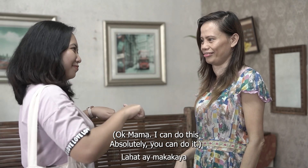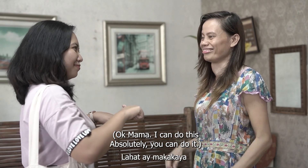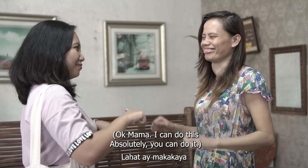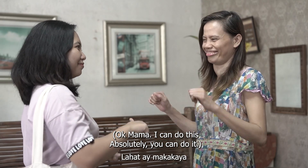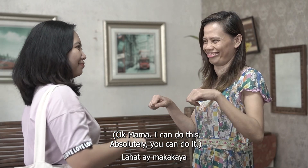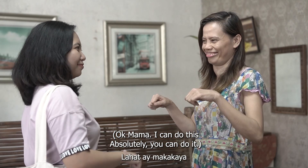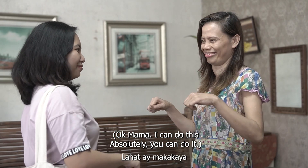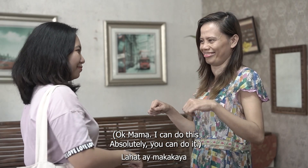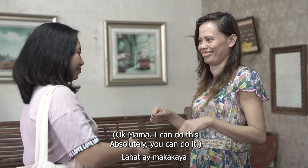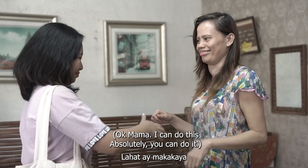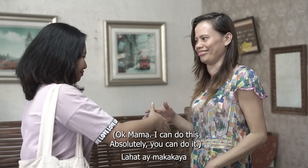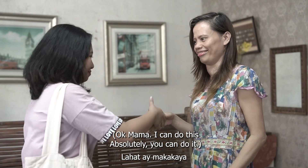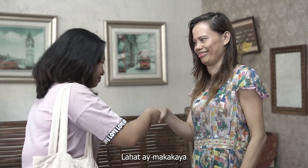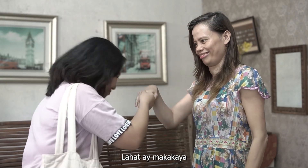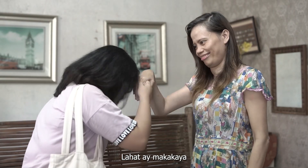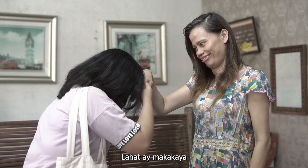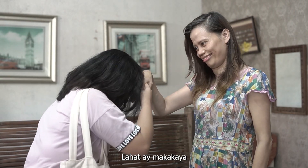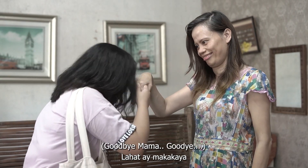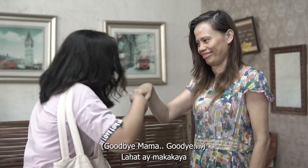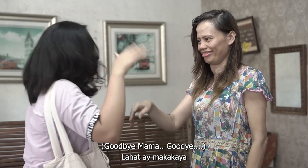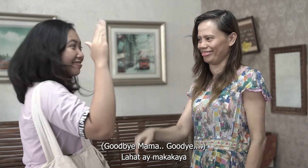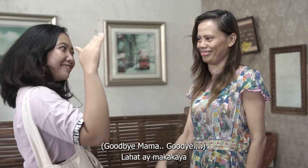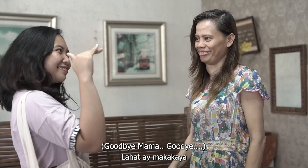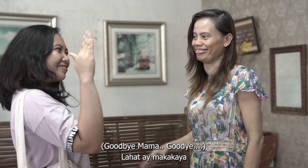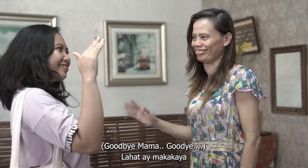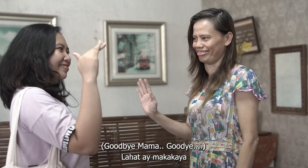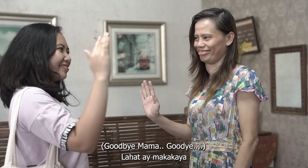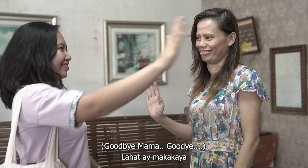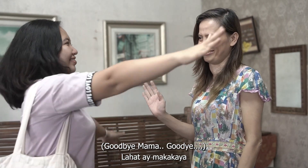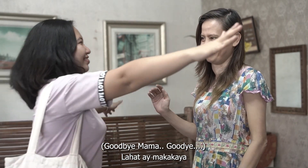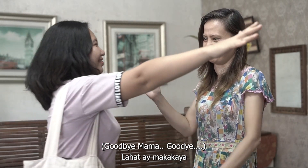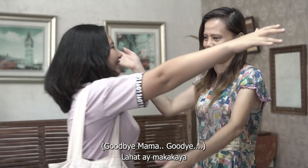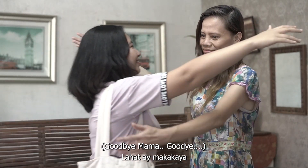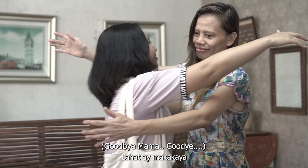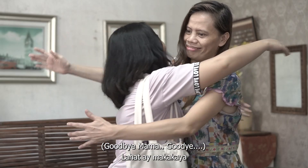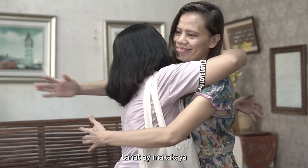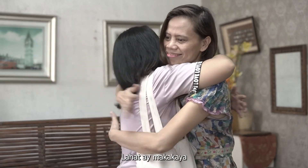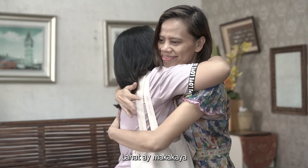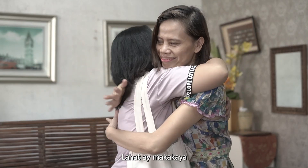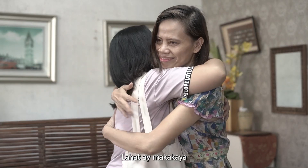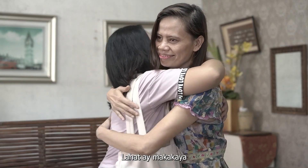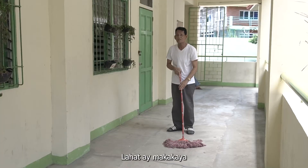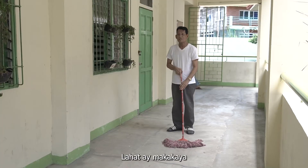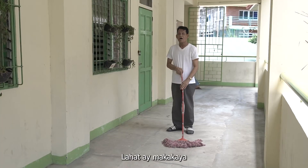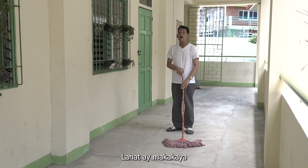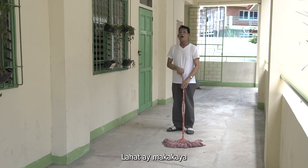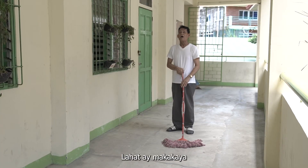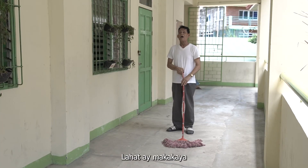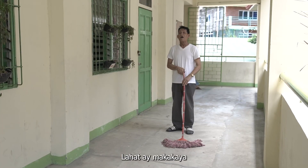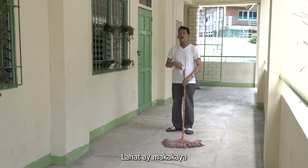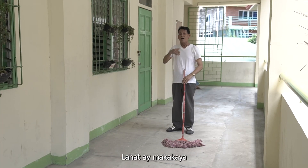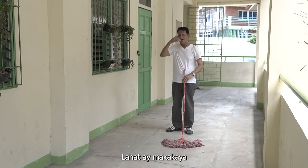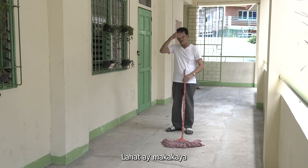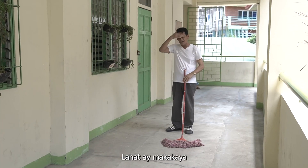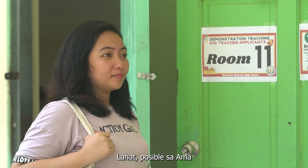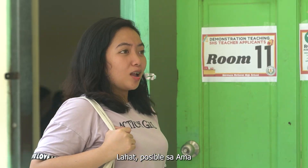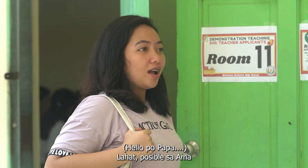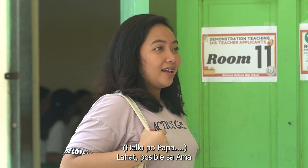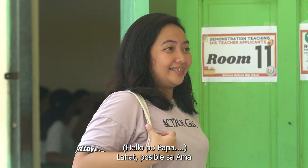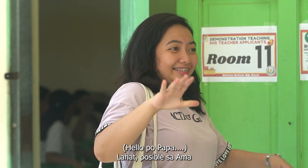Lahat ay makakaya, lahat ay makakaya,